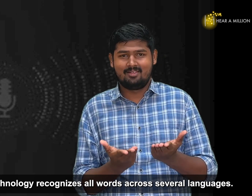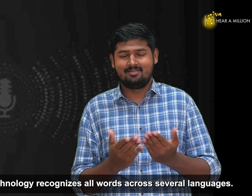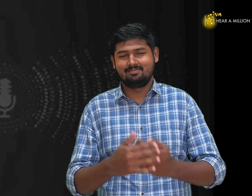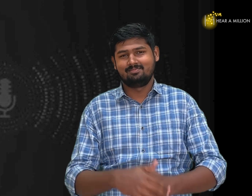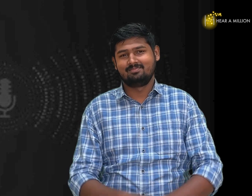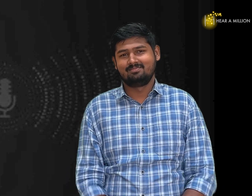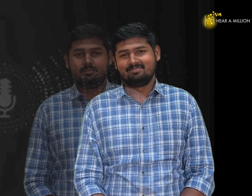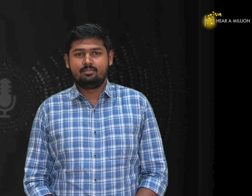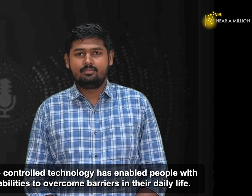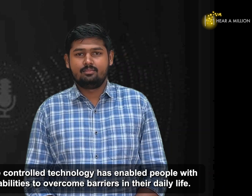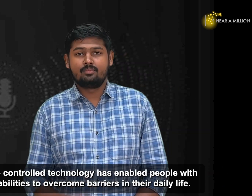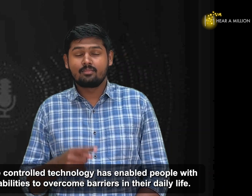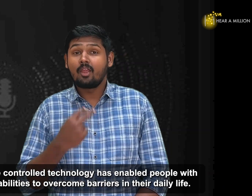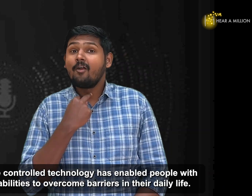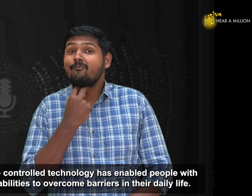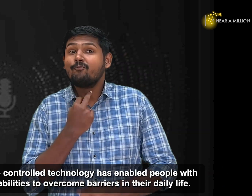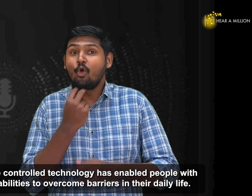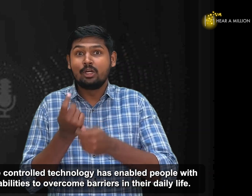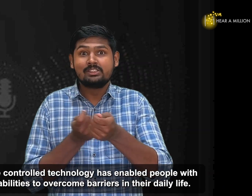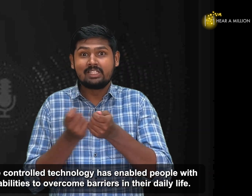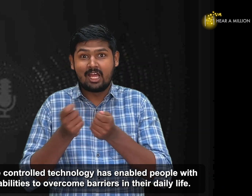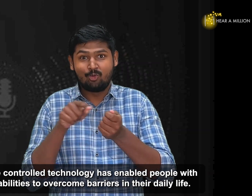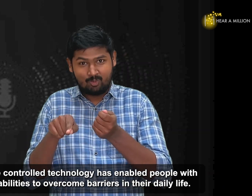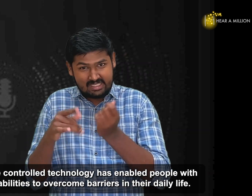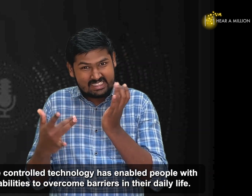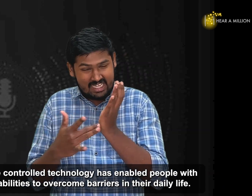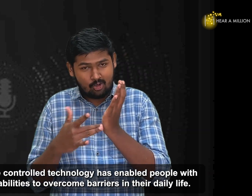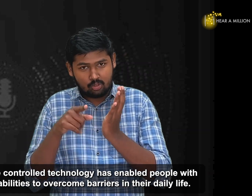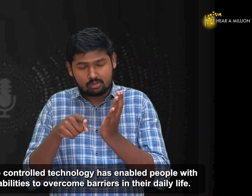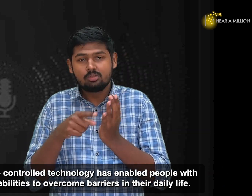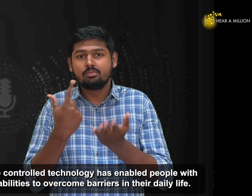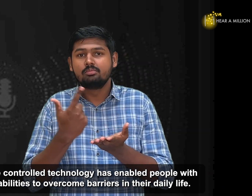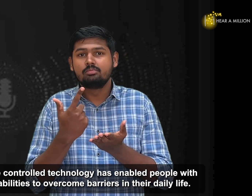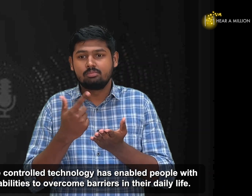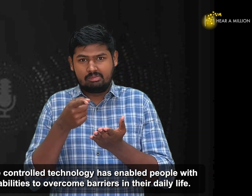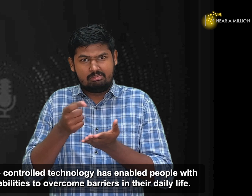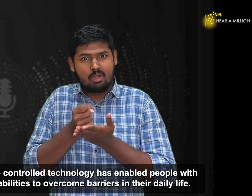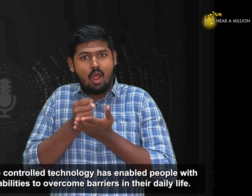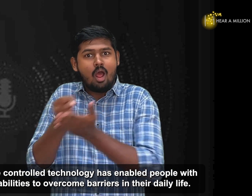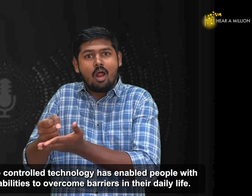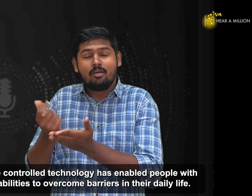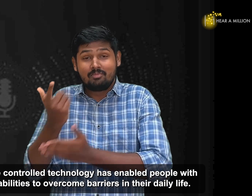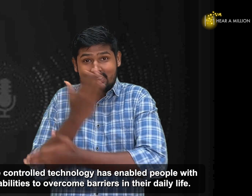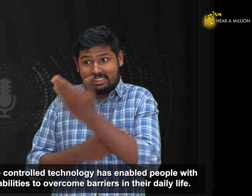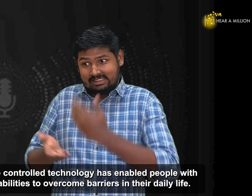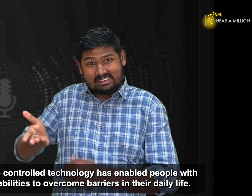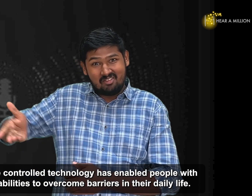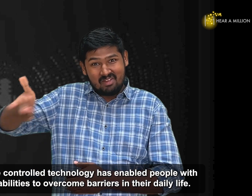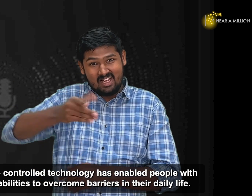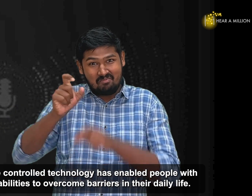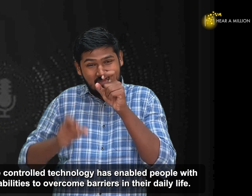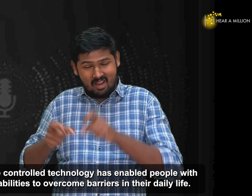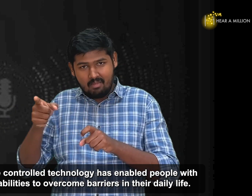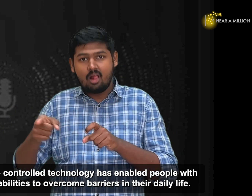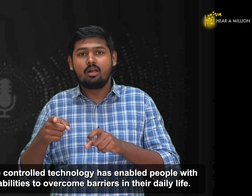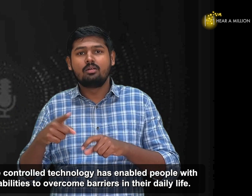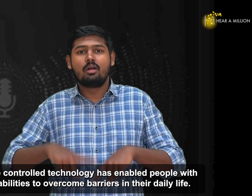पहचान सकती है। वॉइस कंट्रोल्ड टेक्नोलॉजी ने विकलांग लोगों को अपने